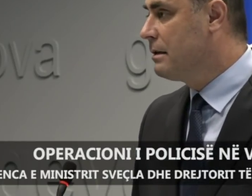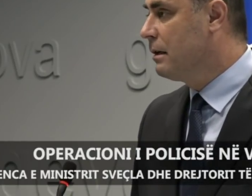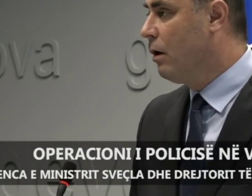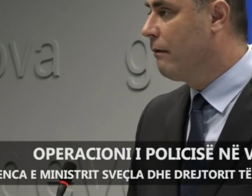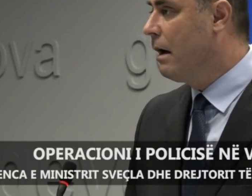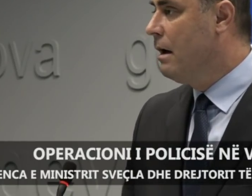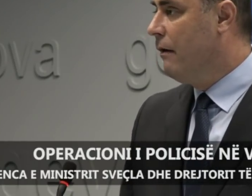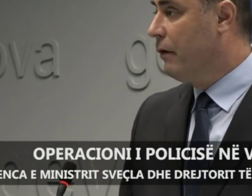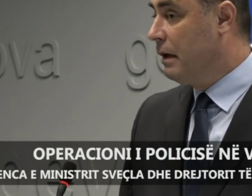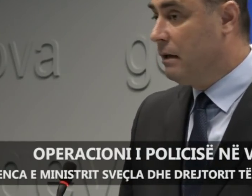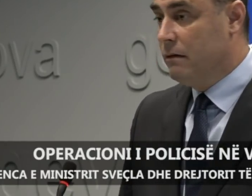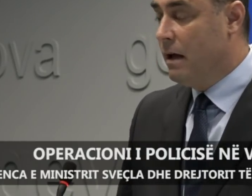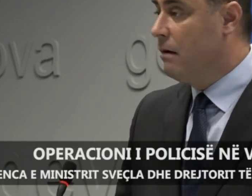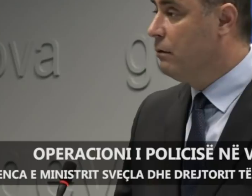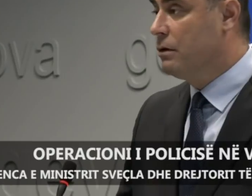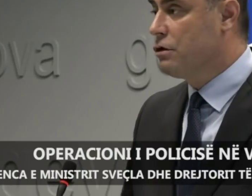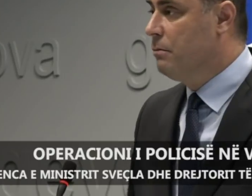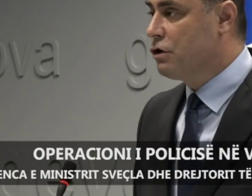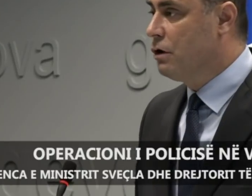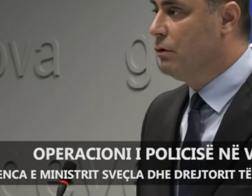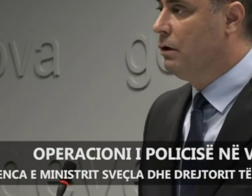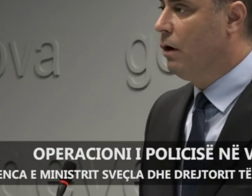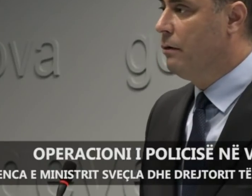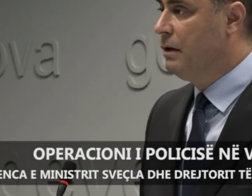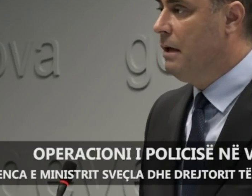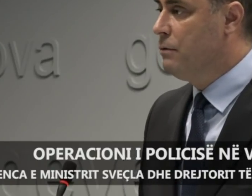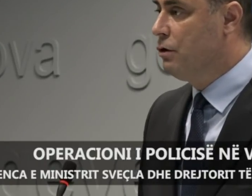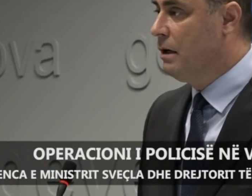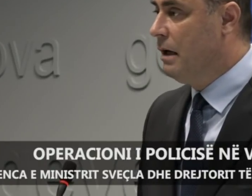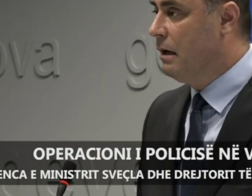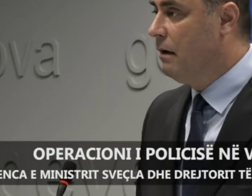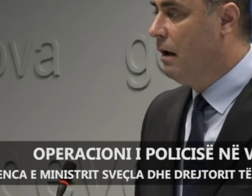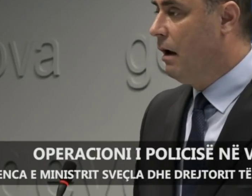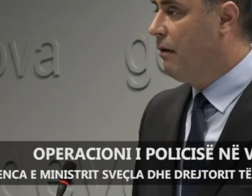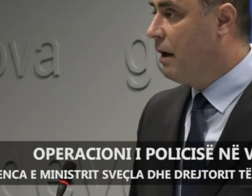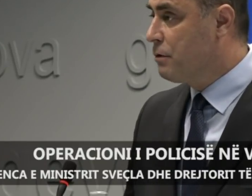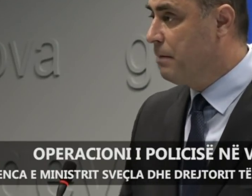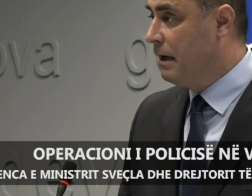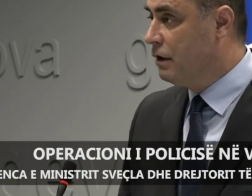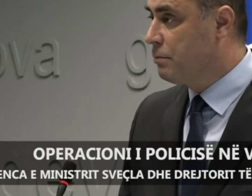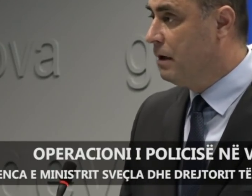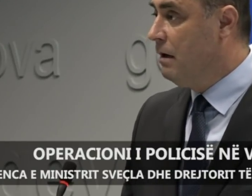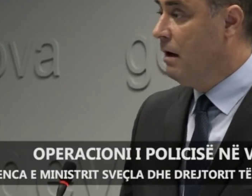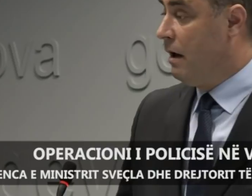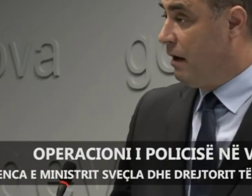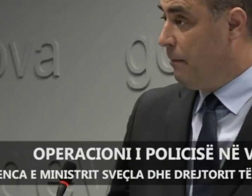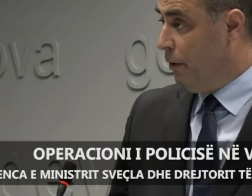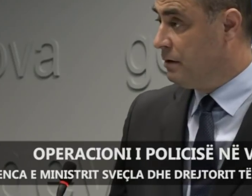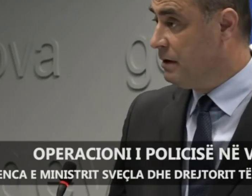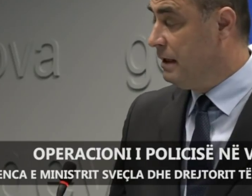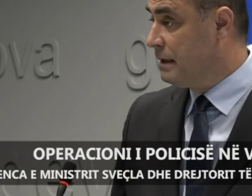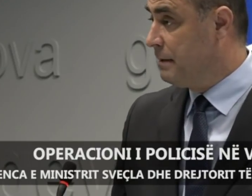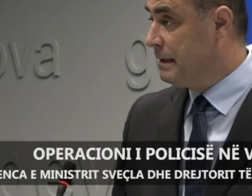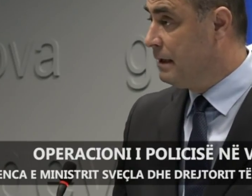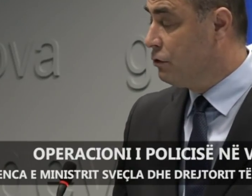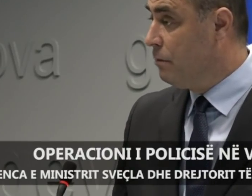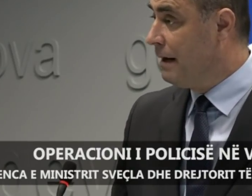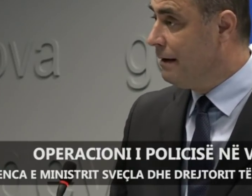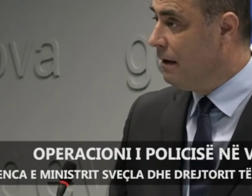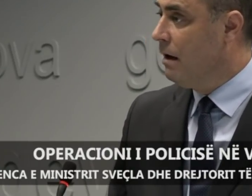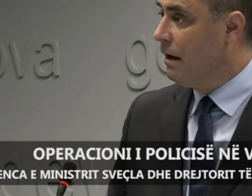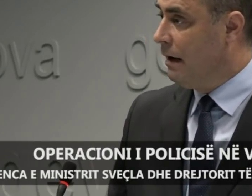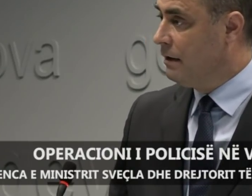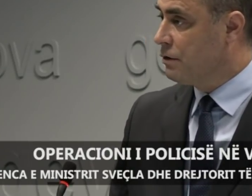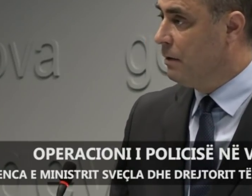keqardhje ndaj gazetarëve, vërtet ne do të kishim dëshiruar të dalim dim çdo njenit, edhe kem shpreh gatishmërinë, edhe kem pas një site